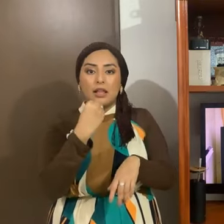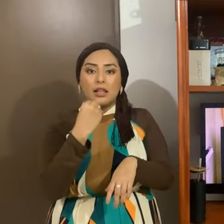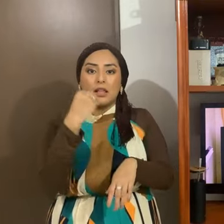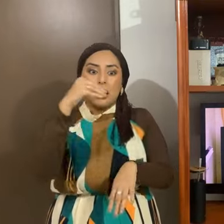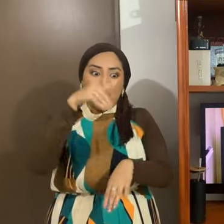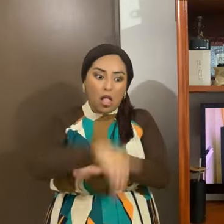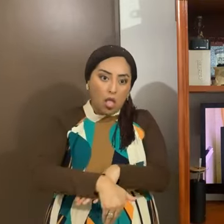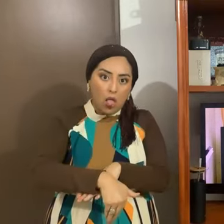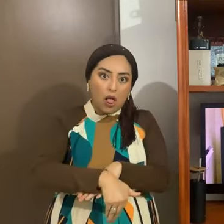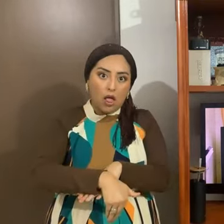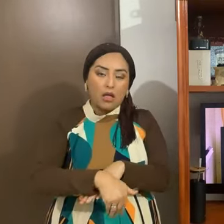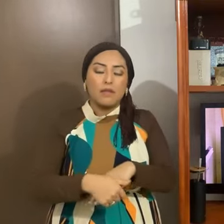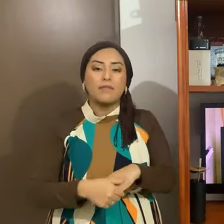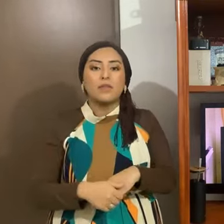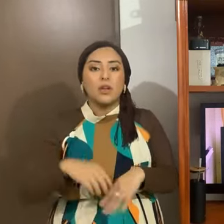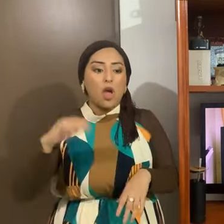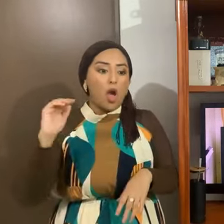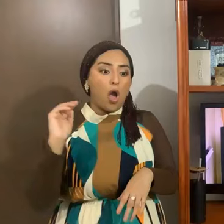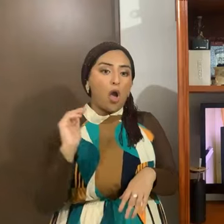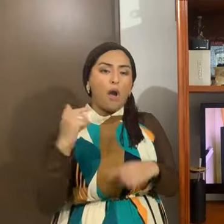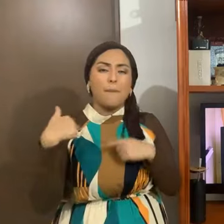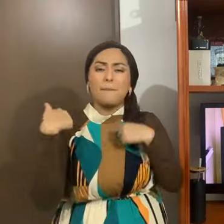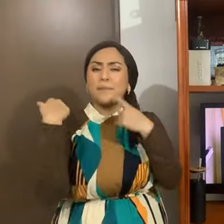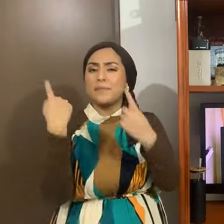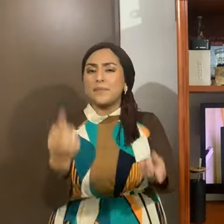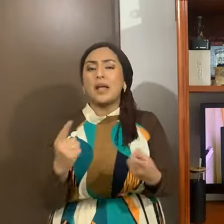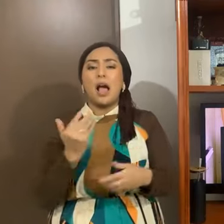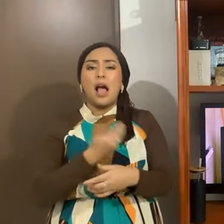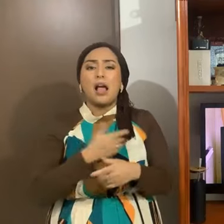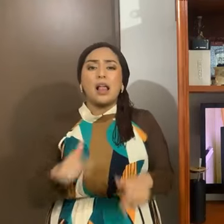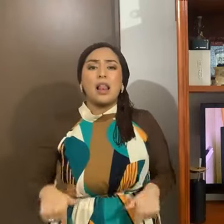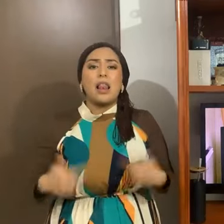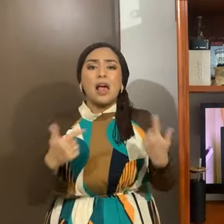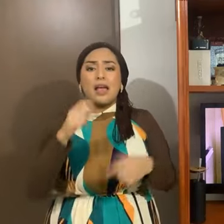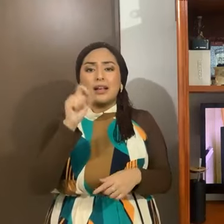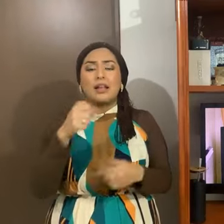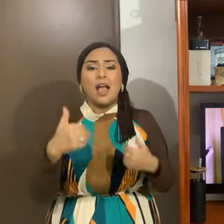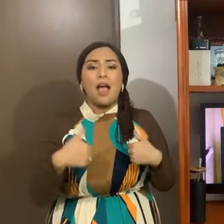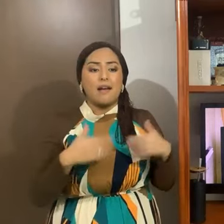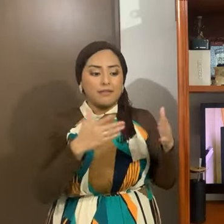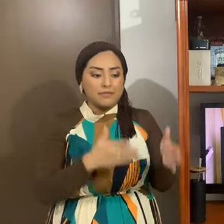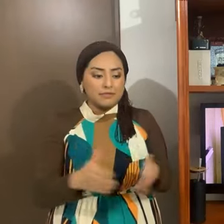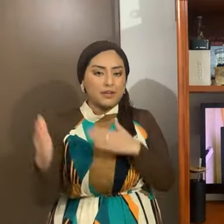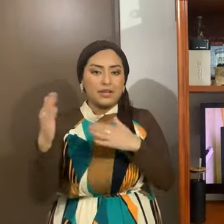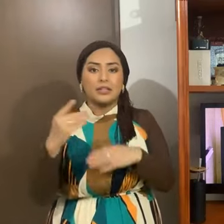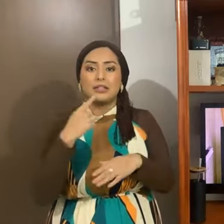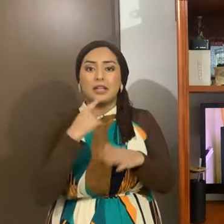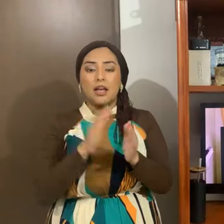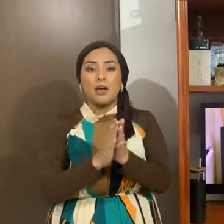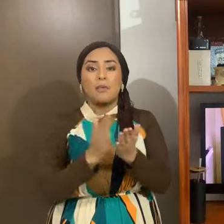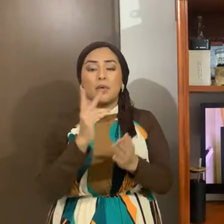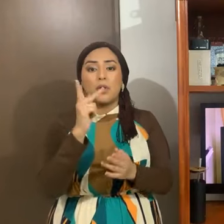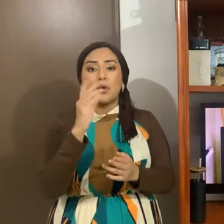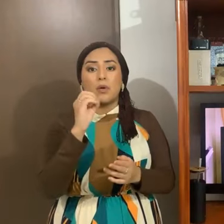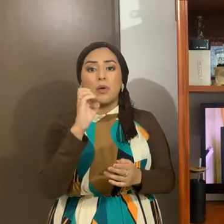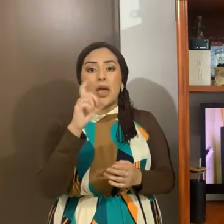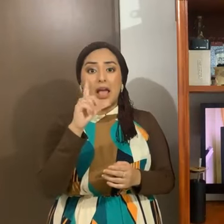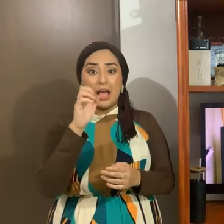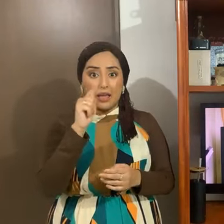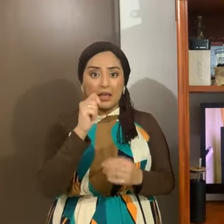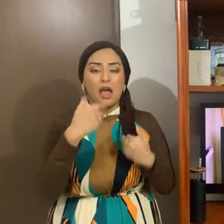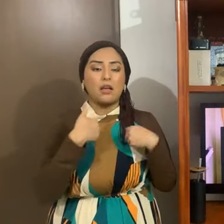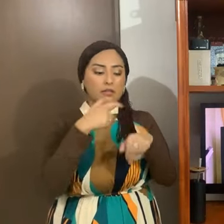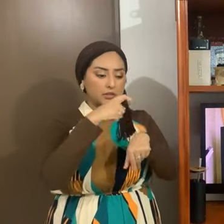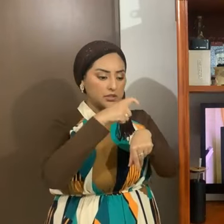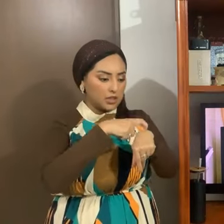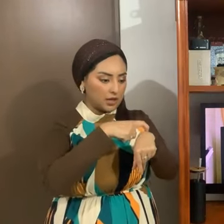tarde. Todo en nuestra vida tiene que tener un orden, como lo dice en el libro de Coelet. Hay tiempo para